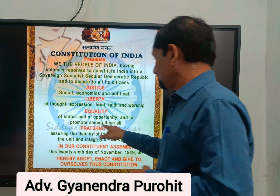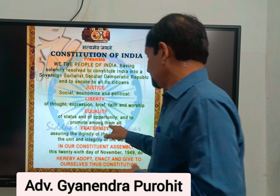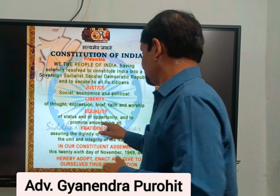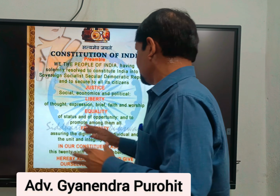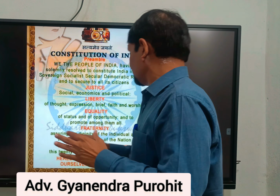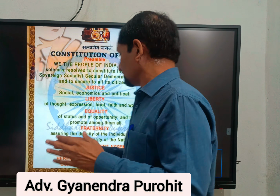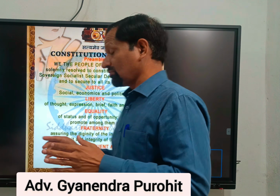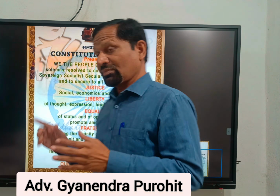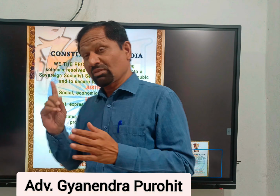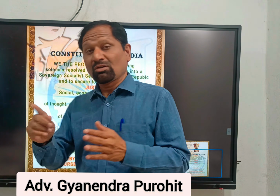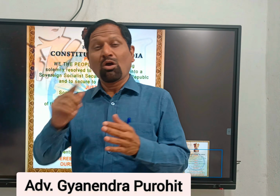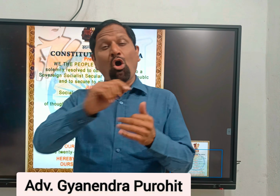लिए बराबर है।